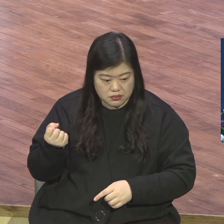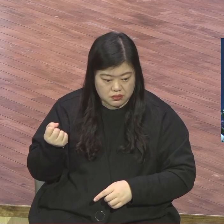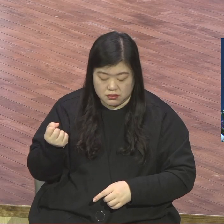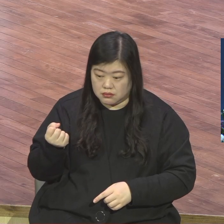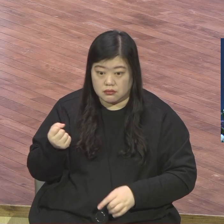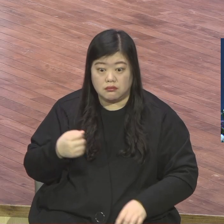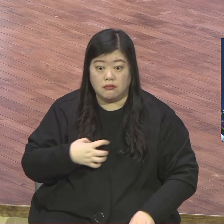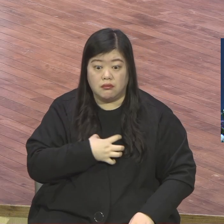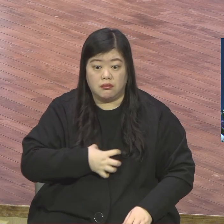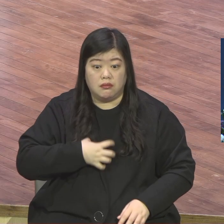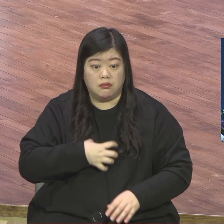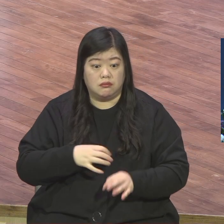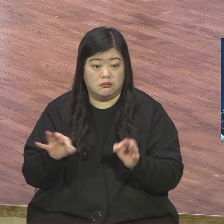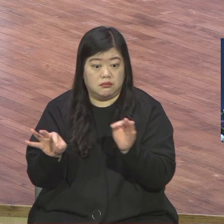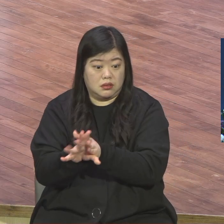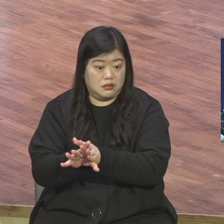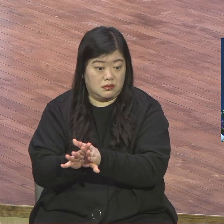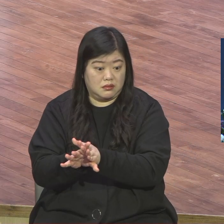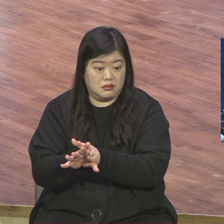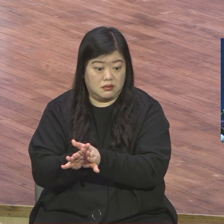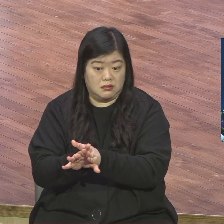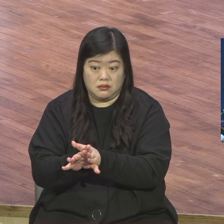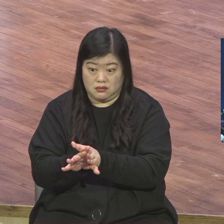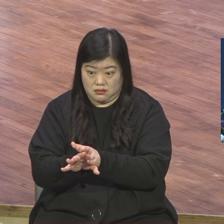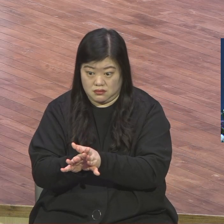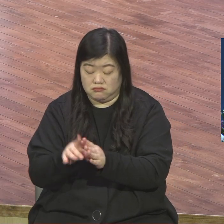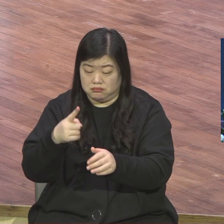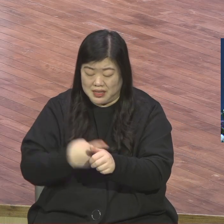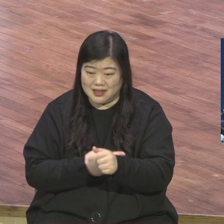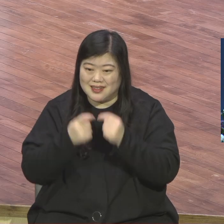초조 이런데 이런 것들이